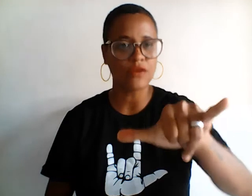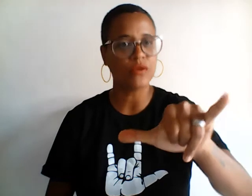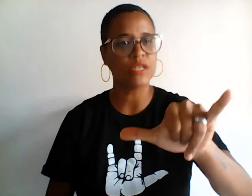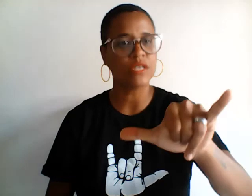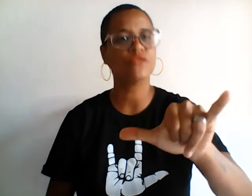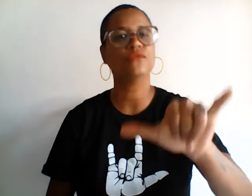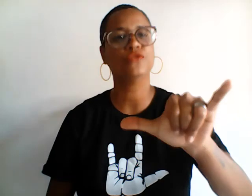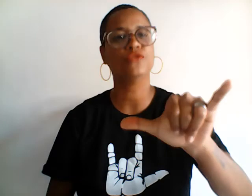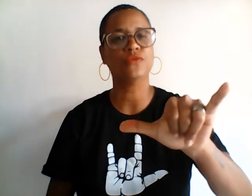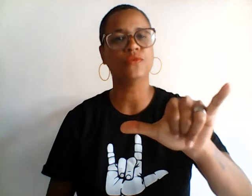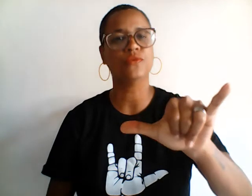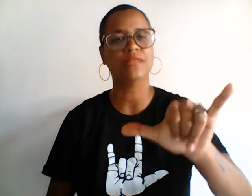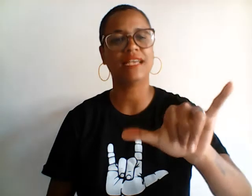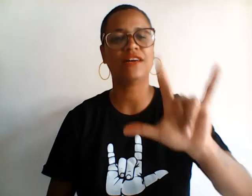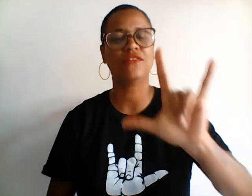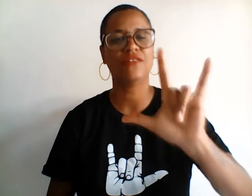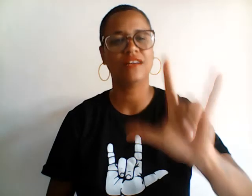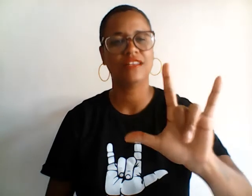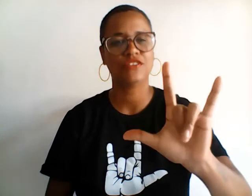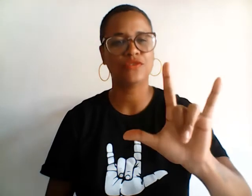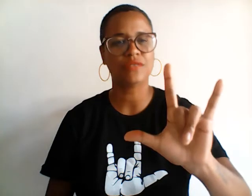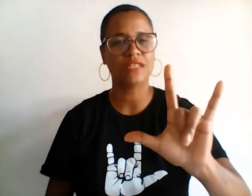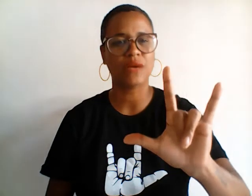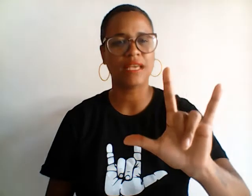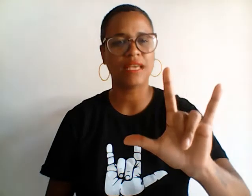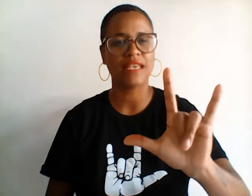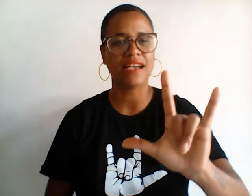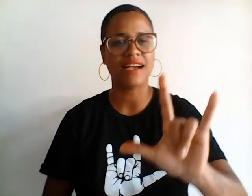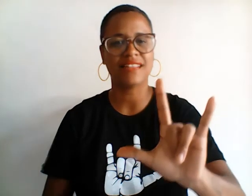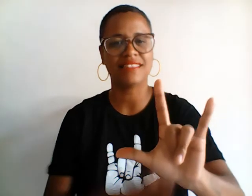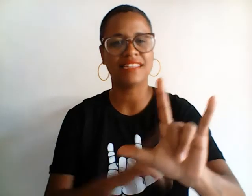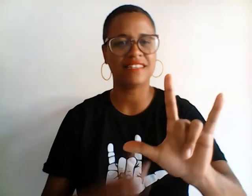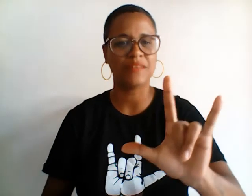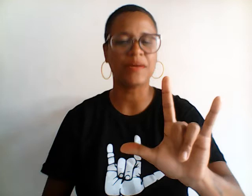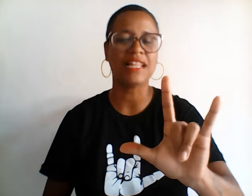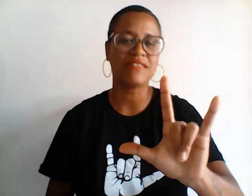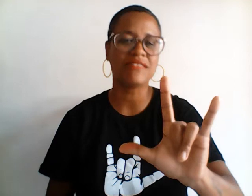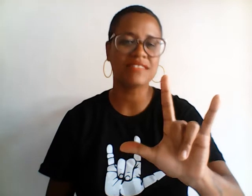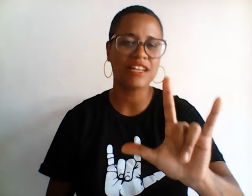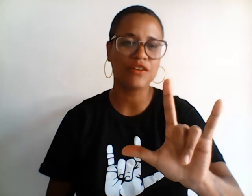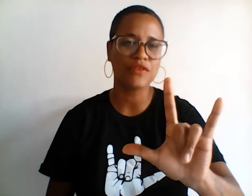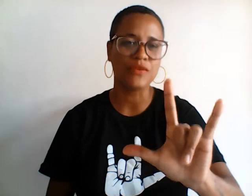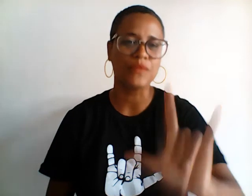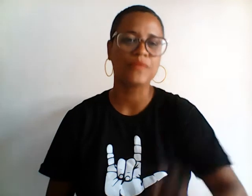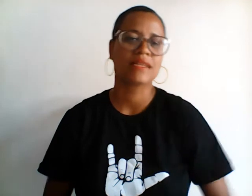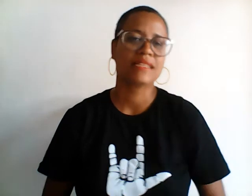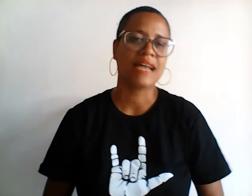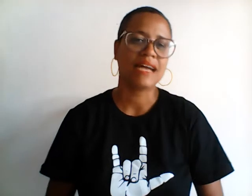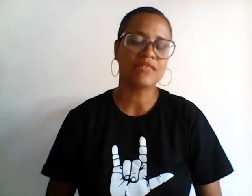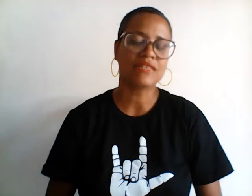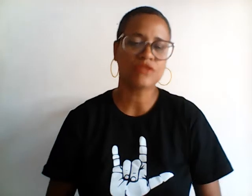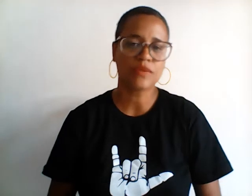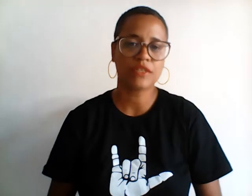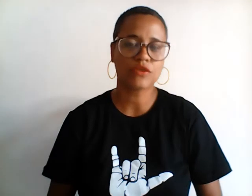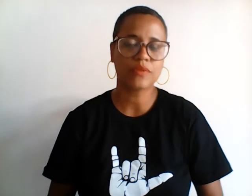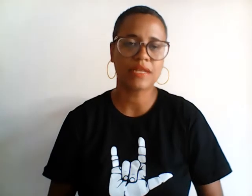Y do you, né? Então, juntando aí a tríade de palavras I love you, tá? Então, só para a gente compreender